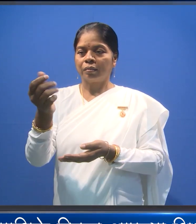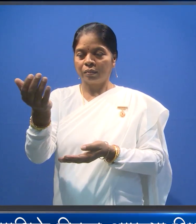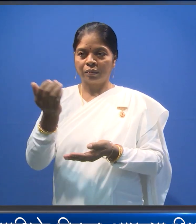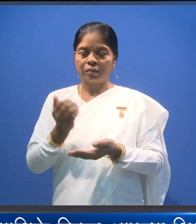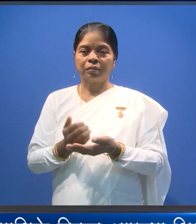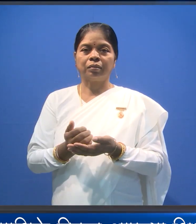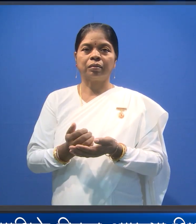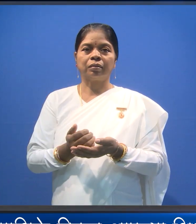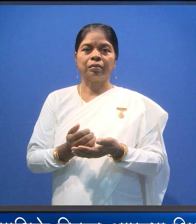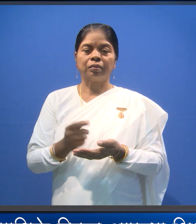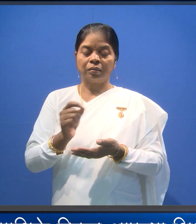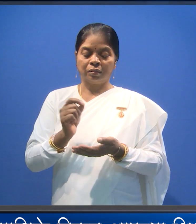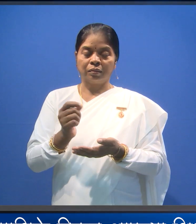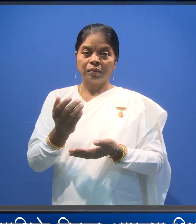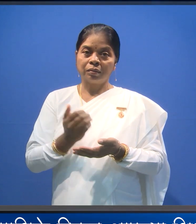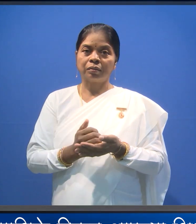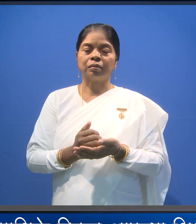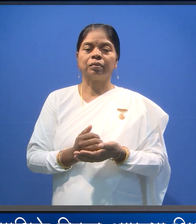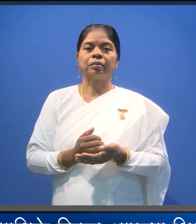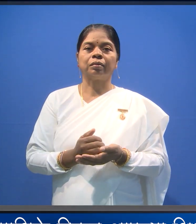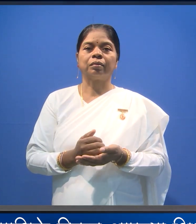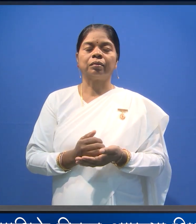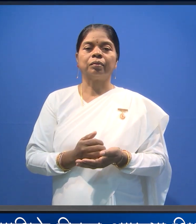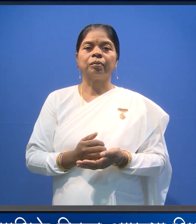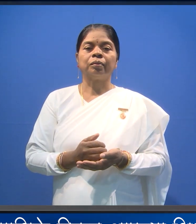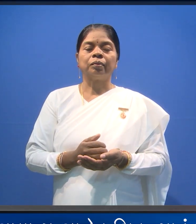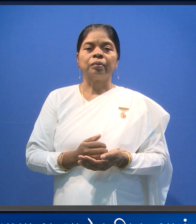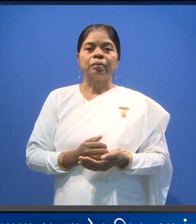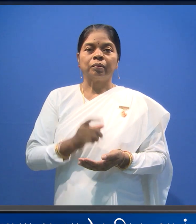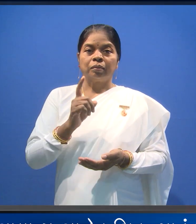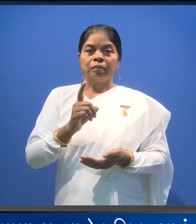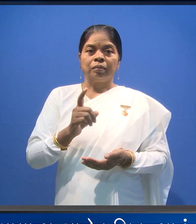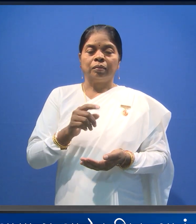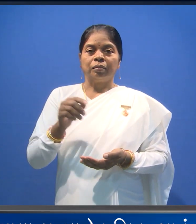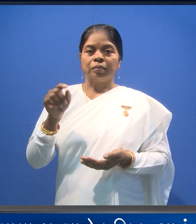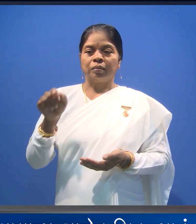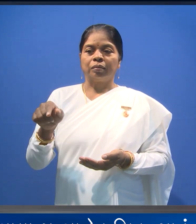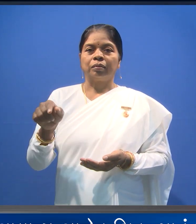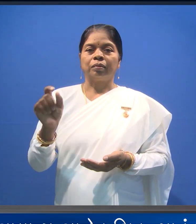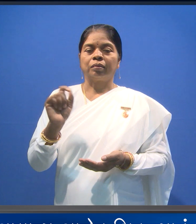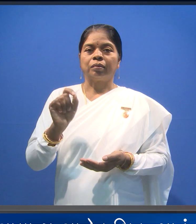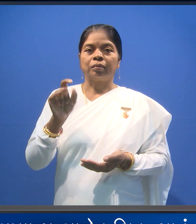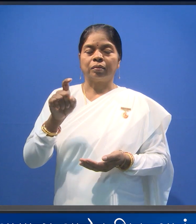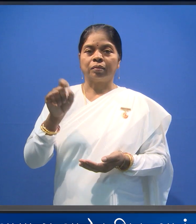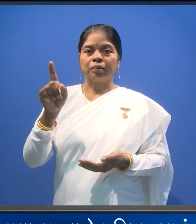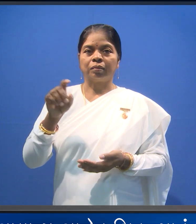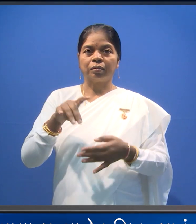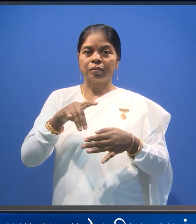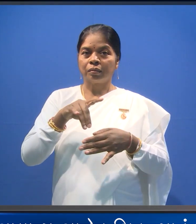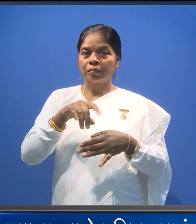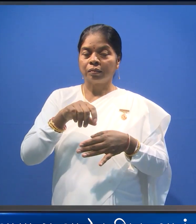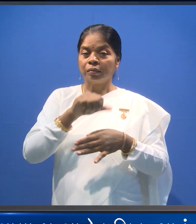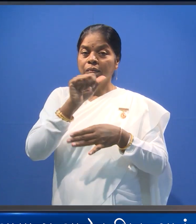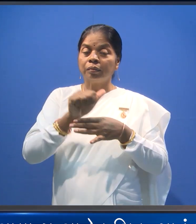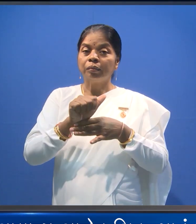विकून आपल्या शिक्षणाचा खर्च भागवत असत. एका सामान्य शाळेत शिकल्यानंतर तिरुचिरापल्ली